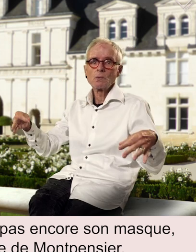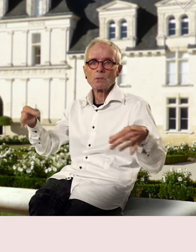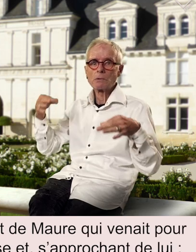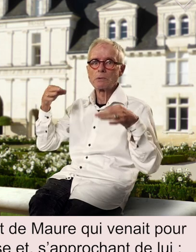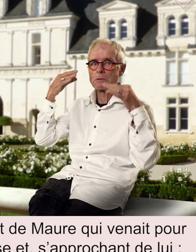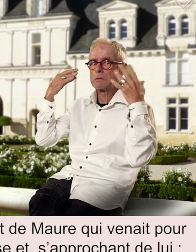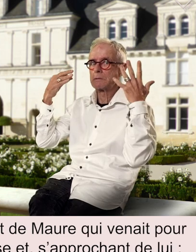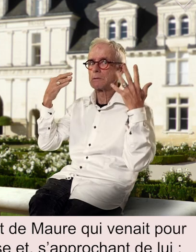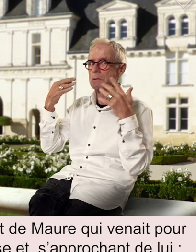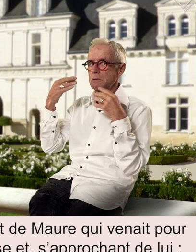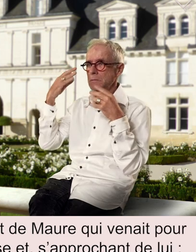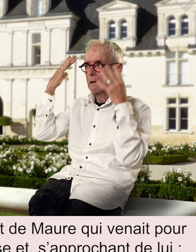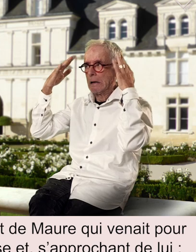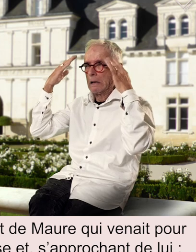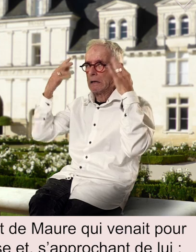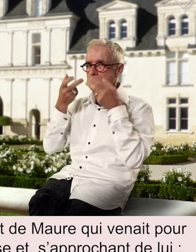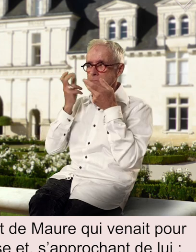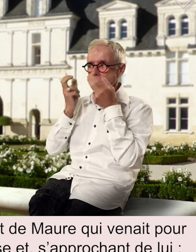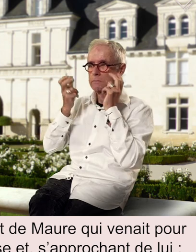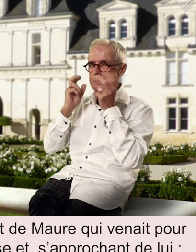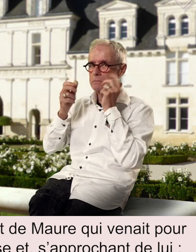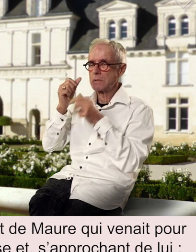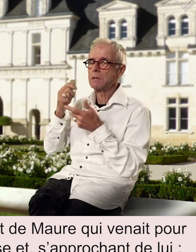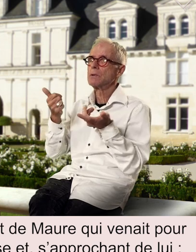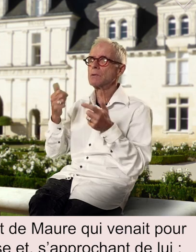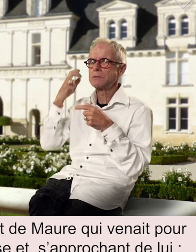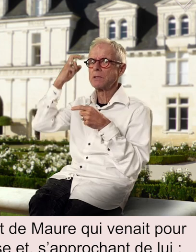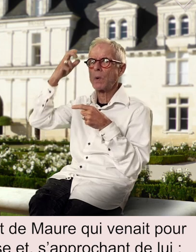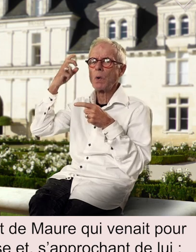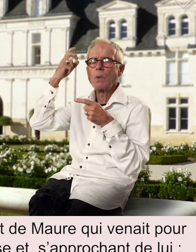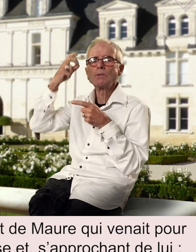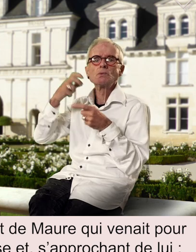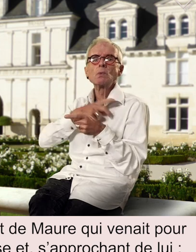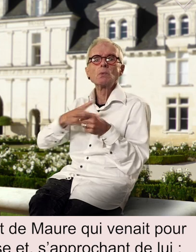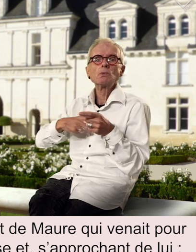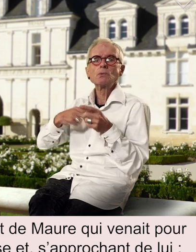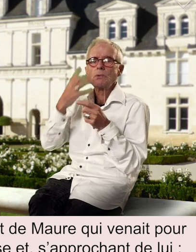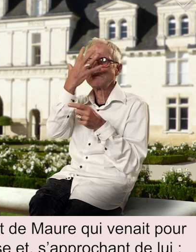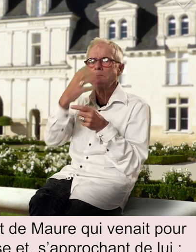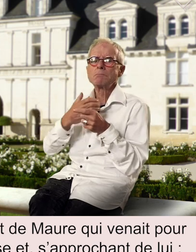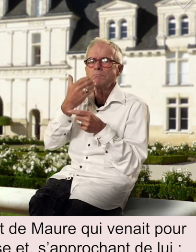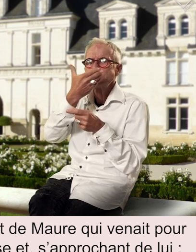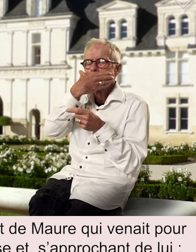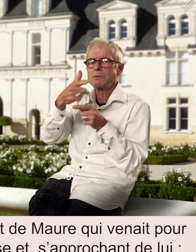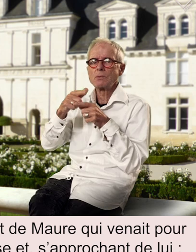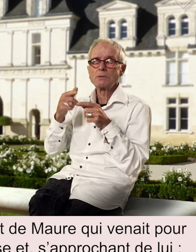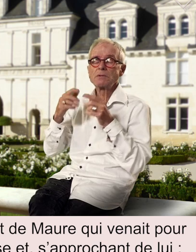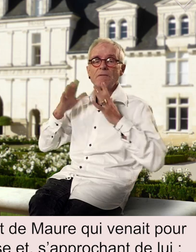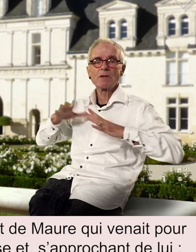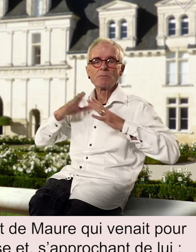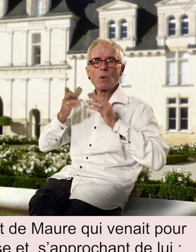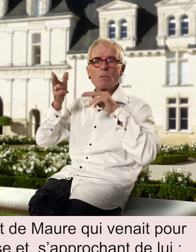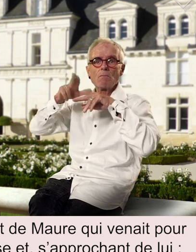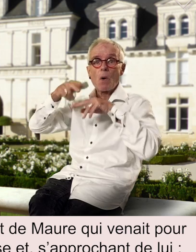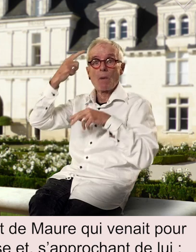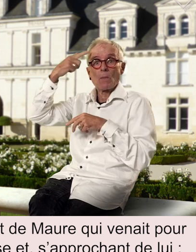après, voyant le duc d'Anjou avec son masque et son habit de mort qui venait pour lui parler, elle crut que c'était encore le duc